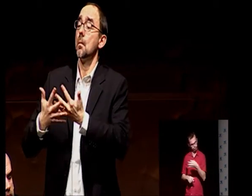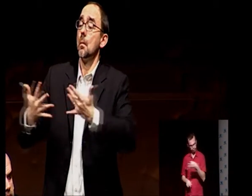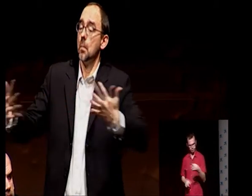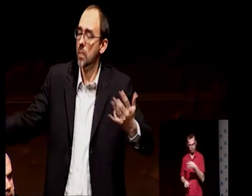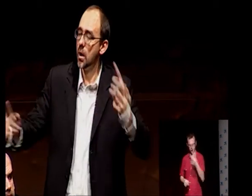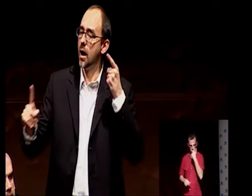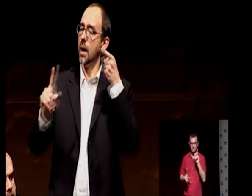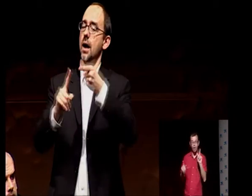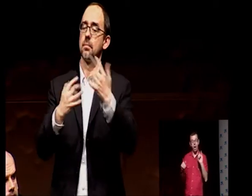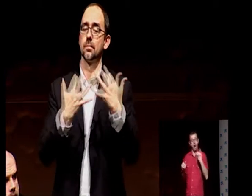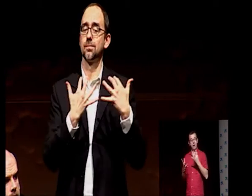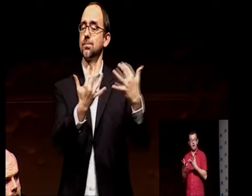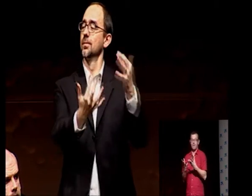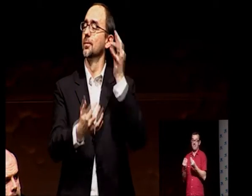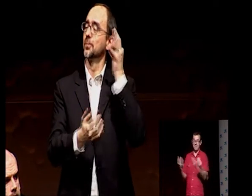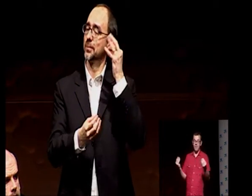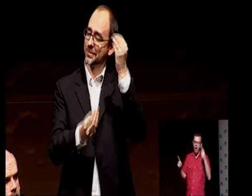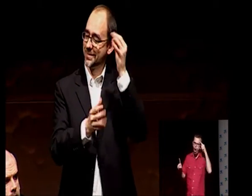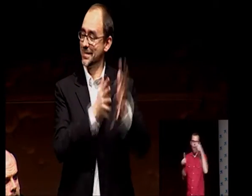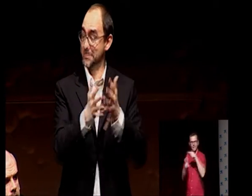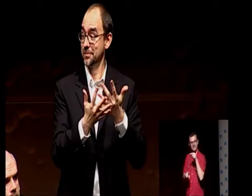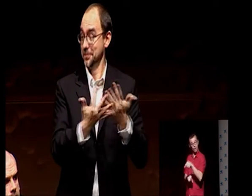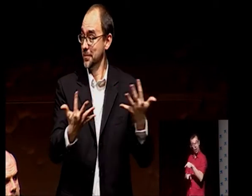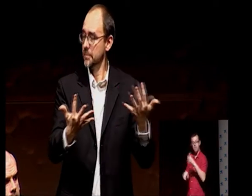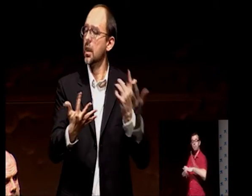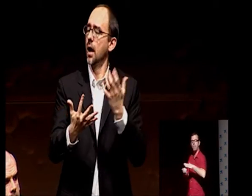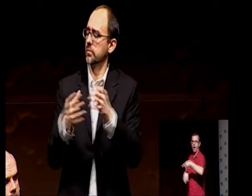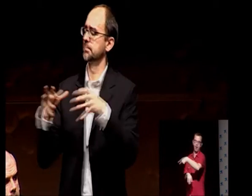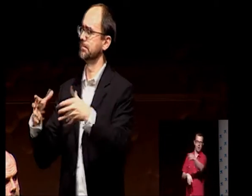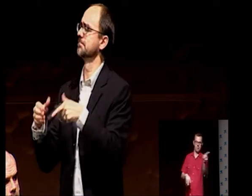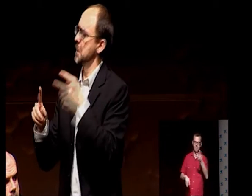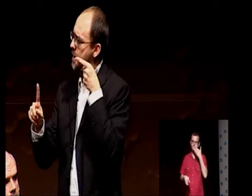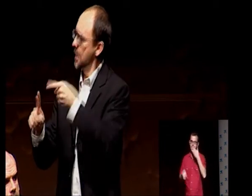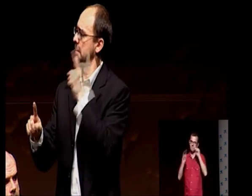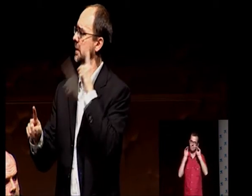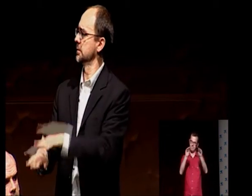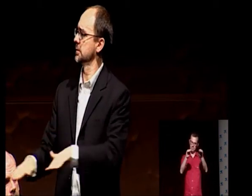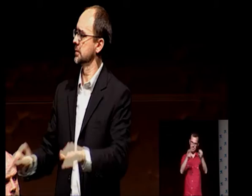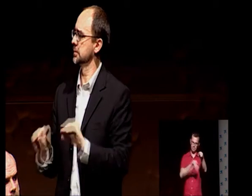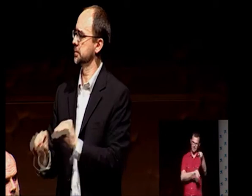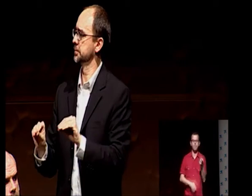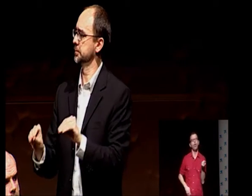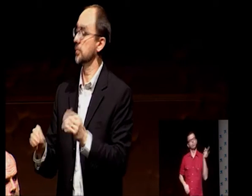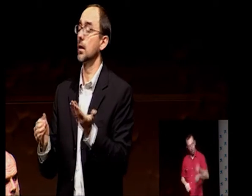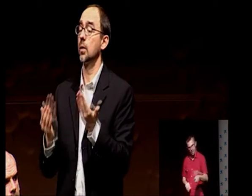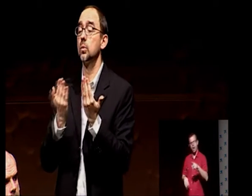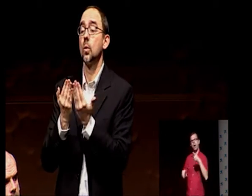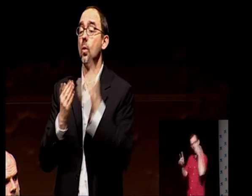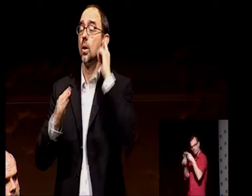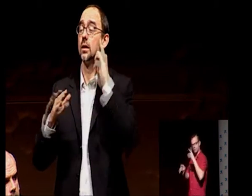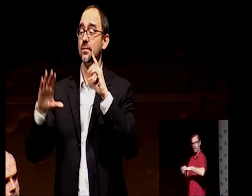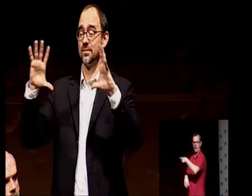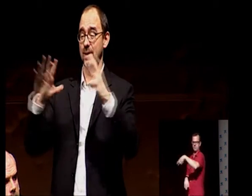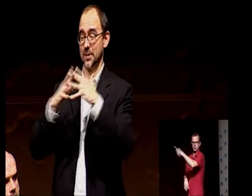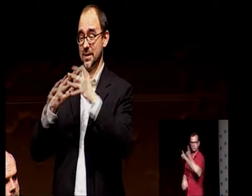es solo se puede hacer con materiales y con el trabajo docente hay muchas personas que están trabajando en este sentido porque igual que